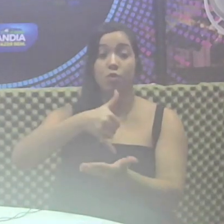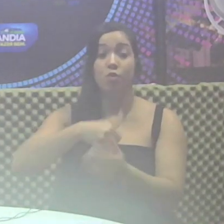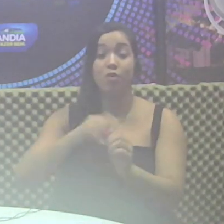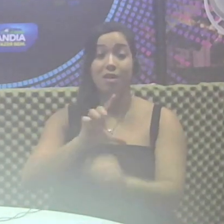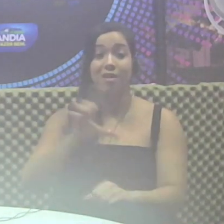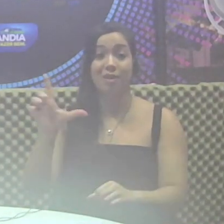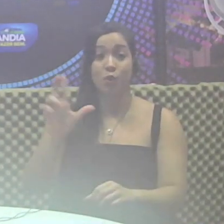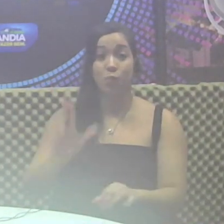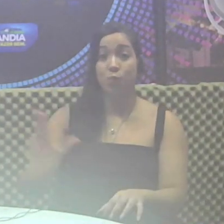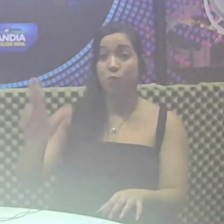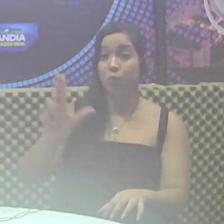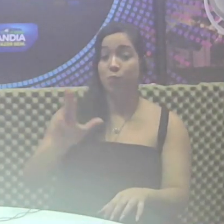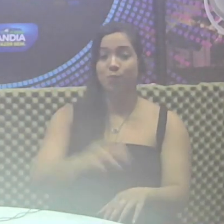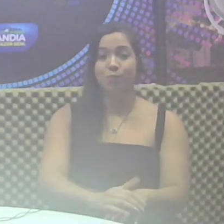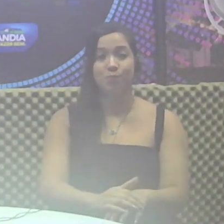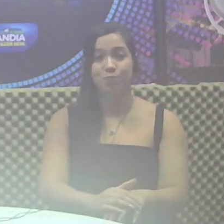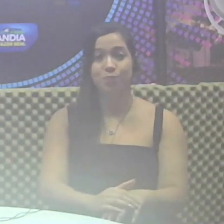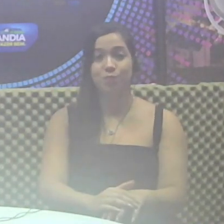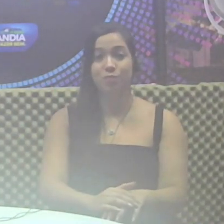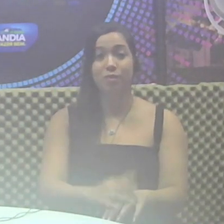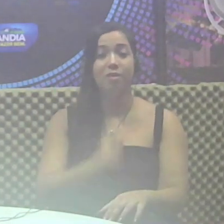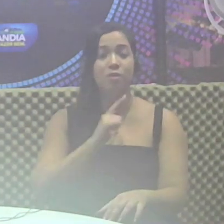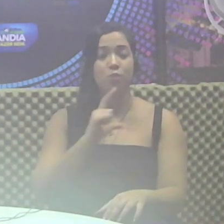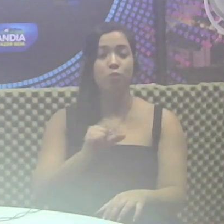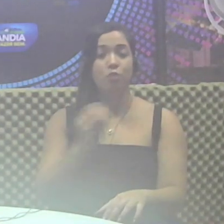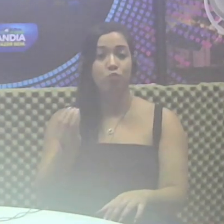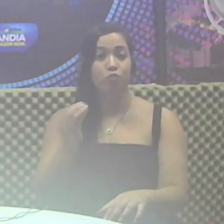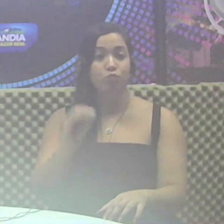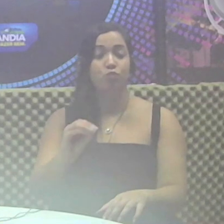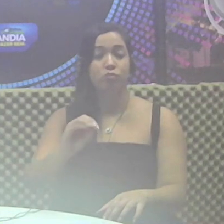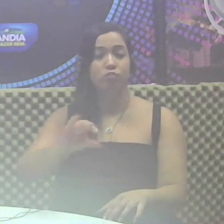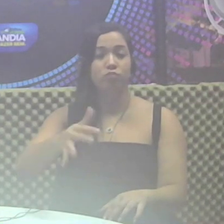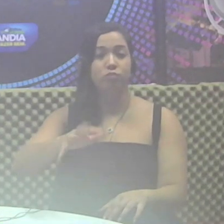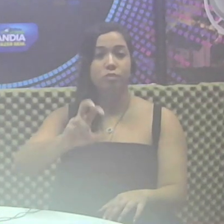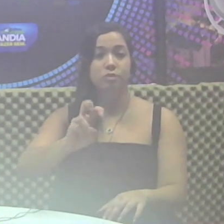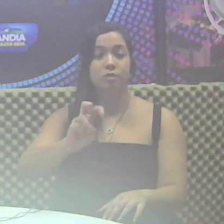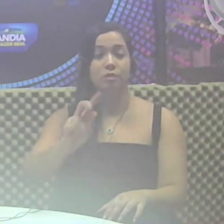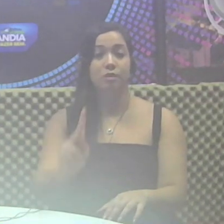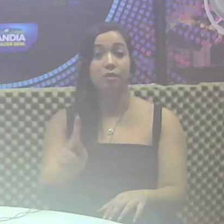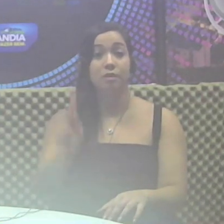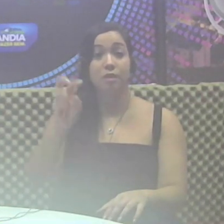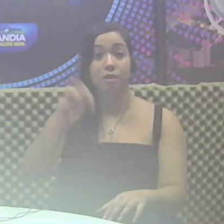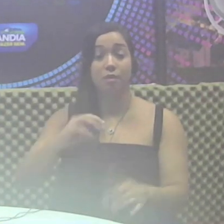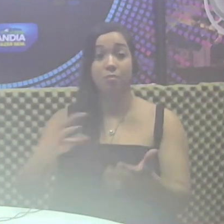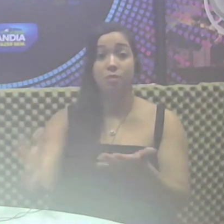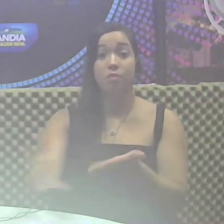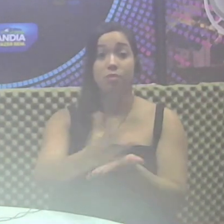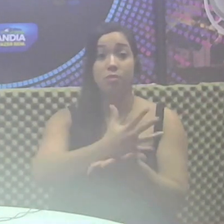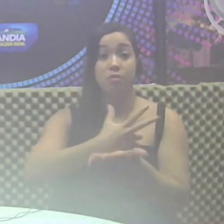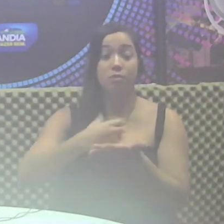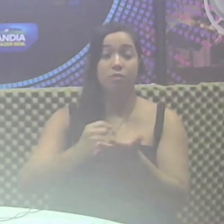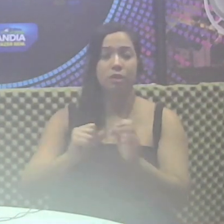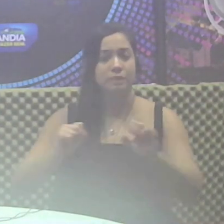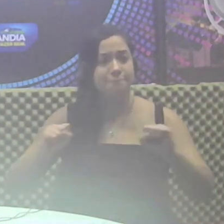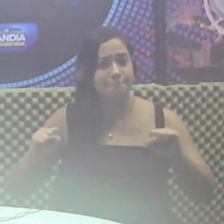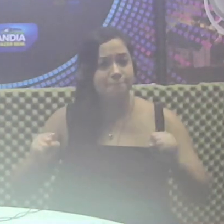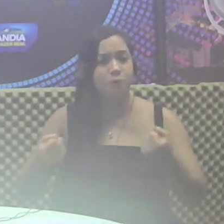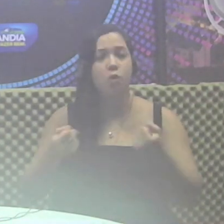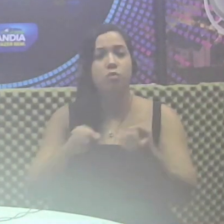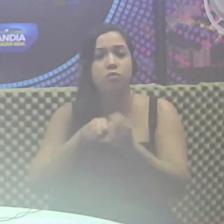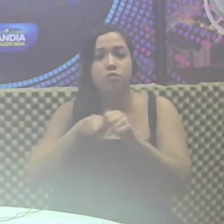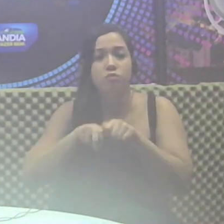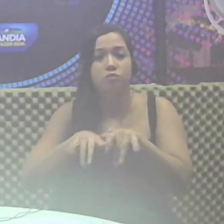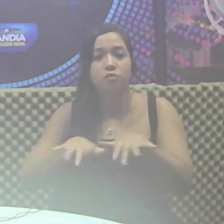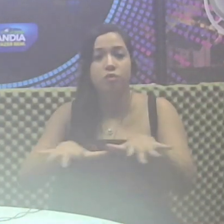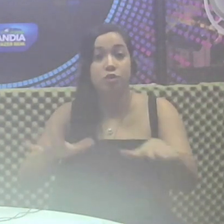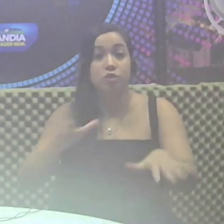de Uberlândia. Nesta etapa, serão implantados cerca de 5 quilômetros de coletores para reforçar a vazão do coletor